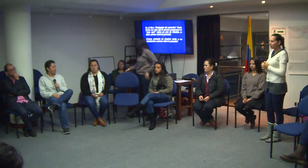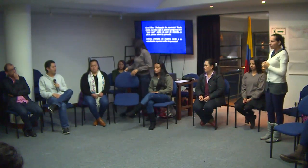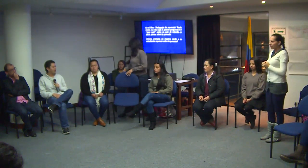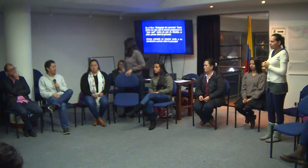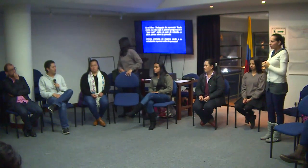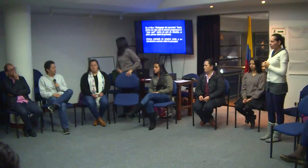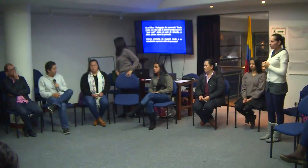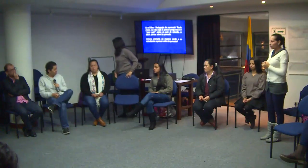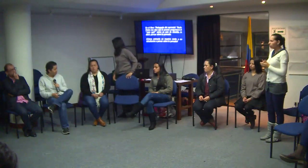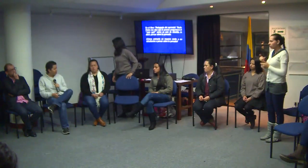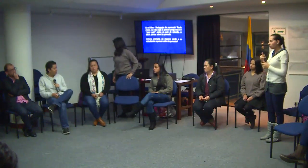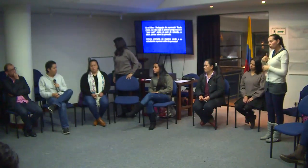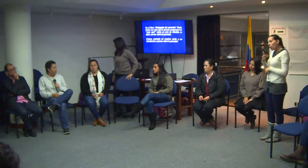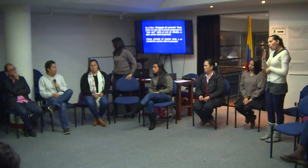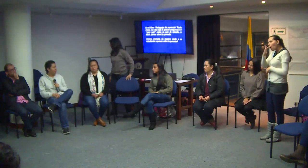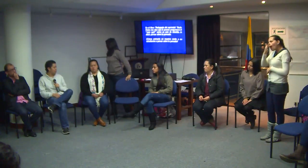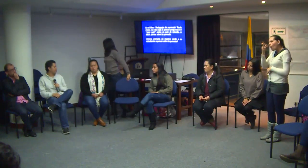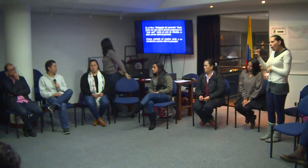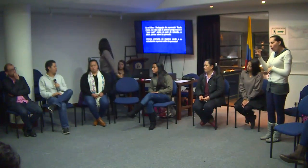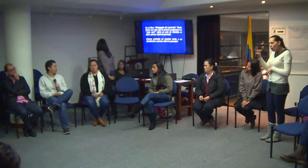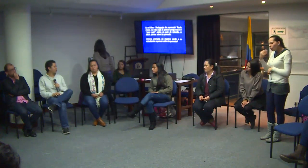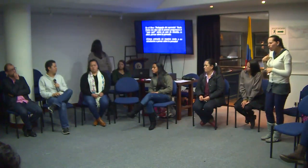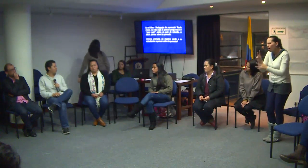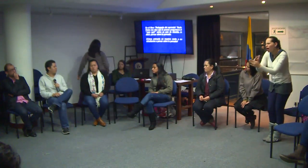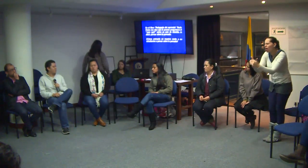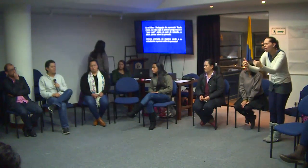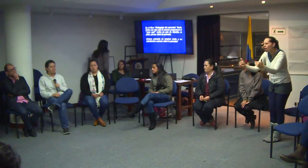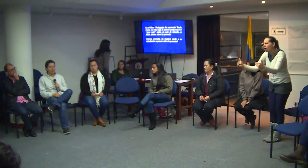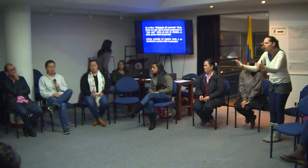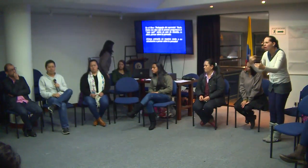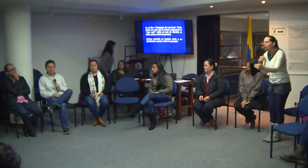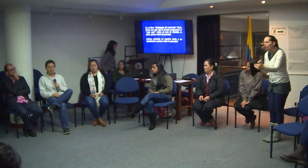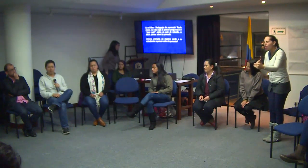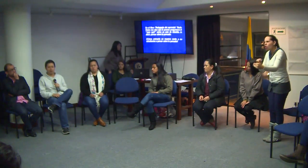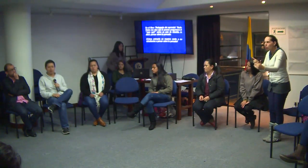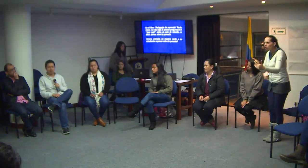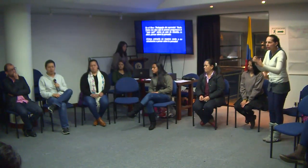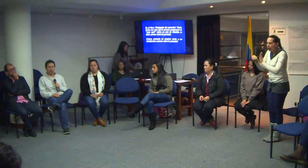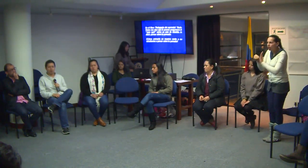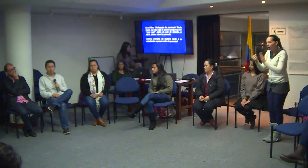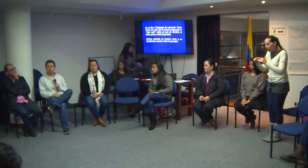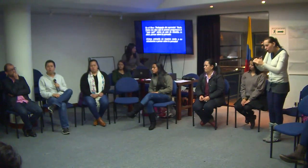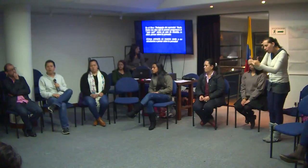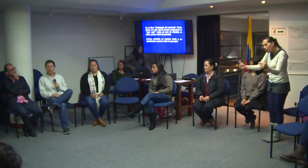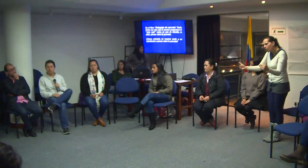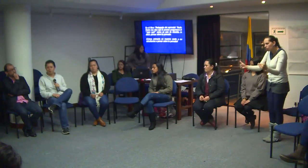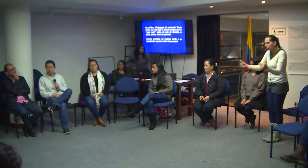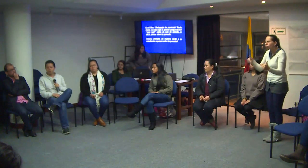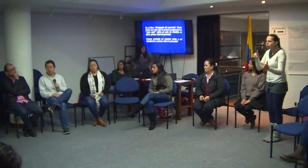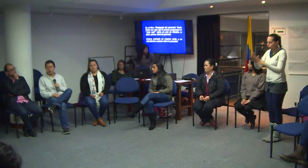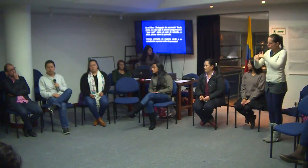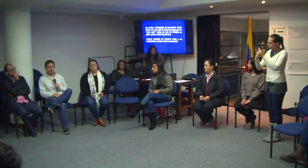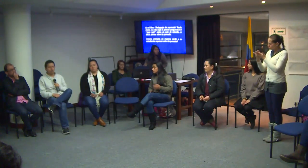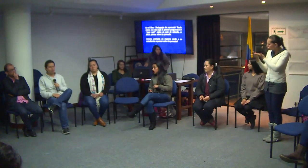el hecho de ser maestro hombre con los más chiquitos. Sin embargo, en el colegio fue muy bien